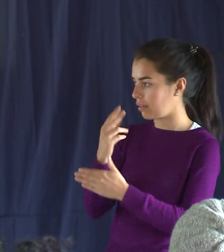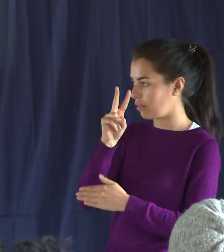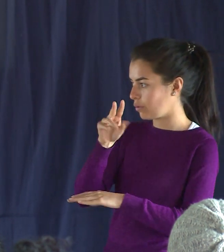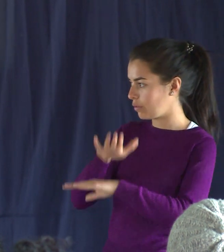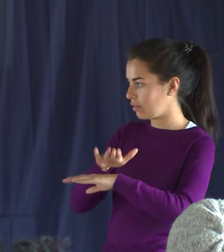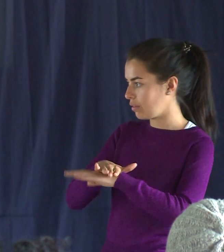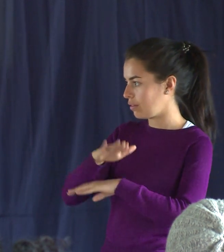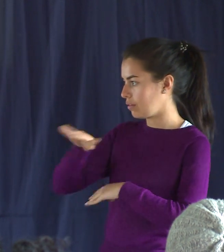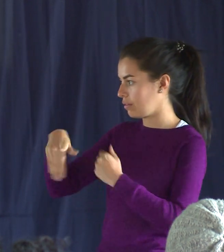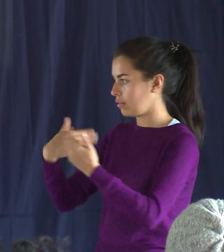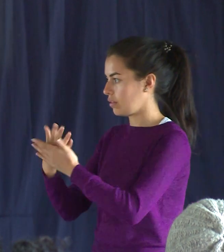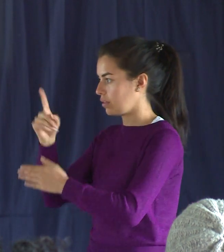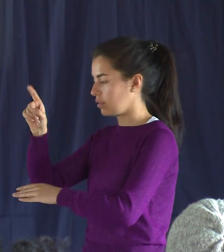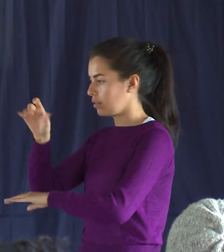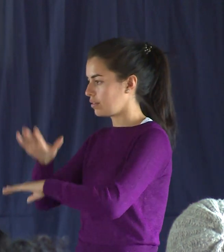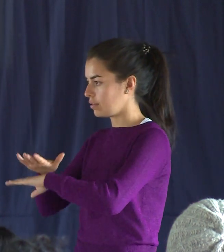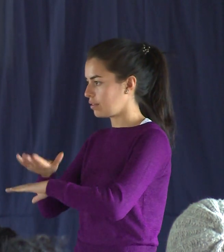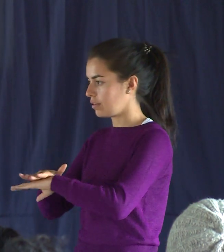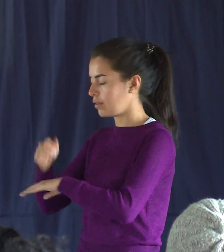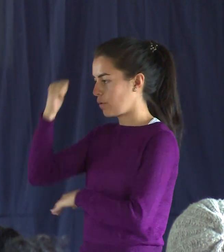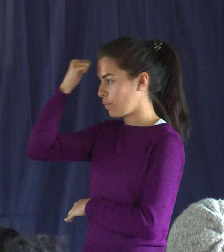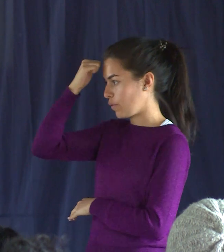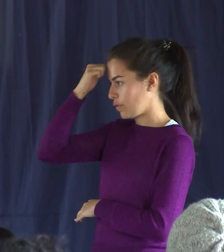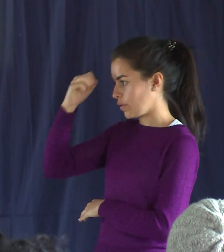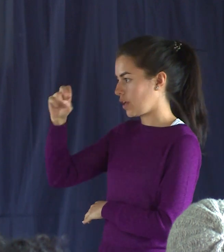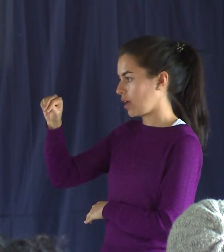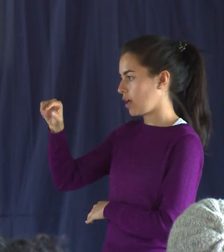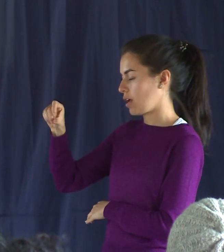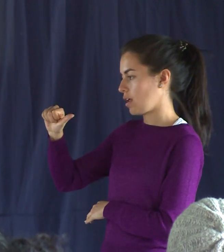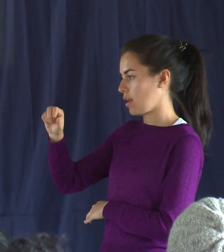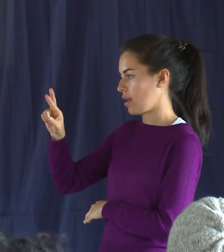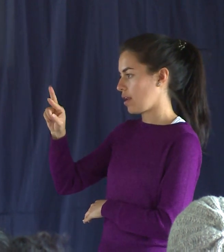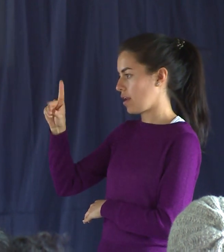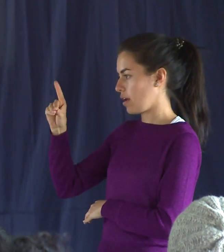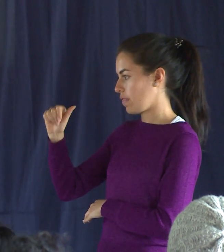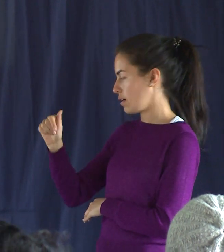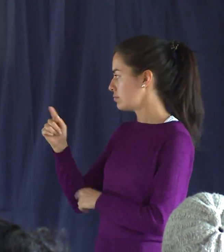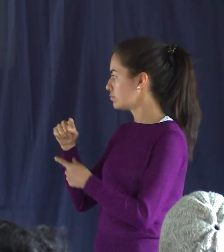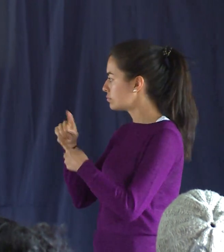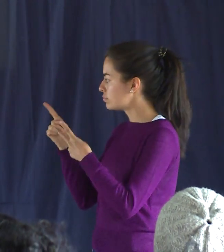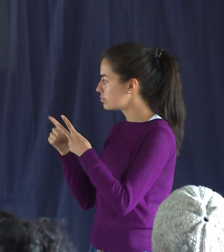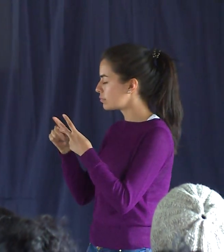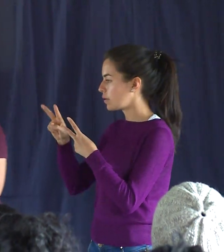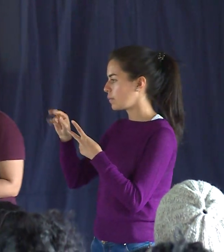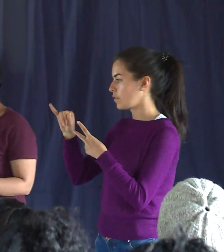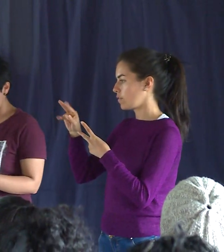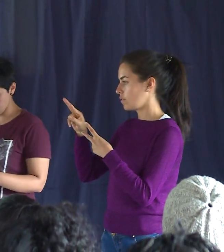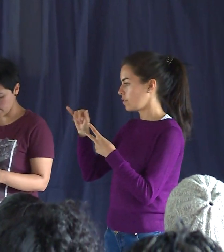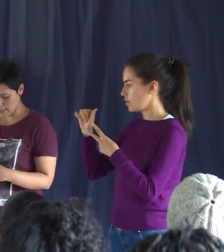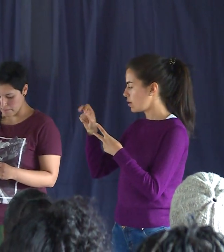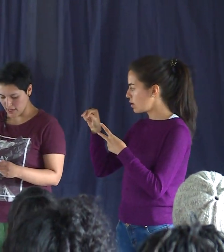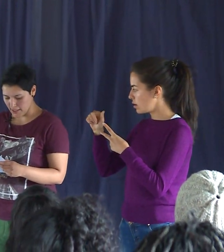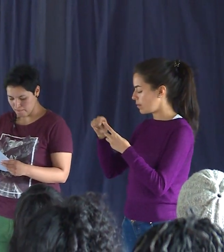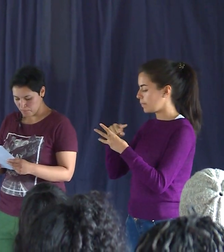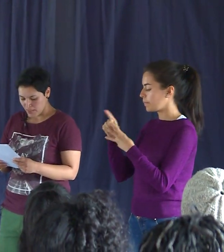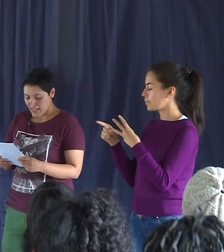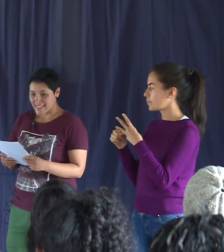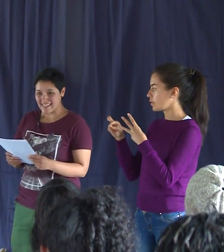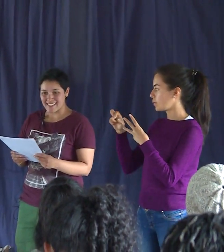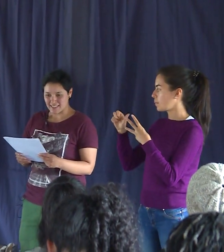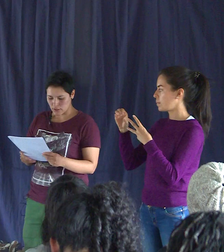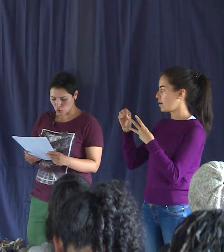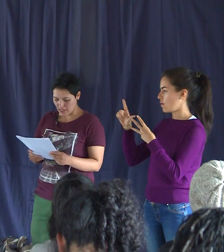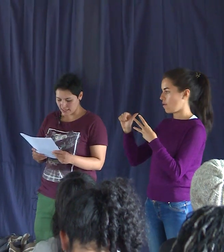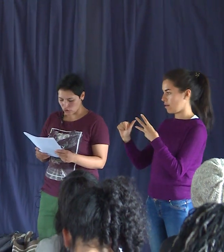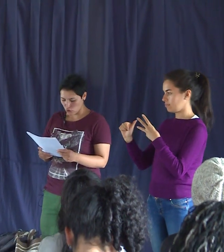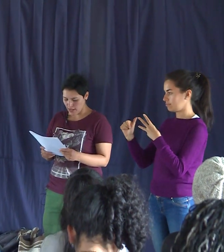palabras de las profesoras Narda Roballo, Viviana Rodríguez y Paola Castaño, quienes nos acompañarán en el panel,